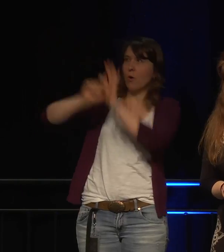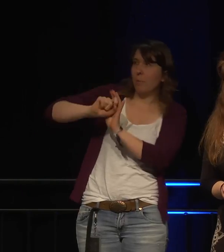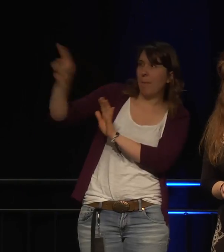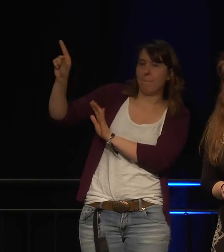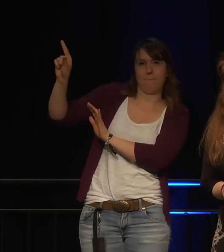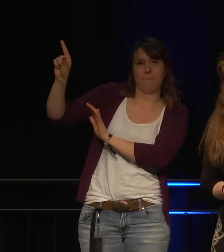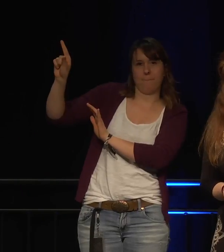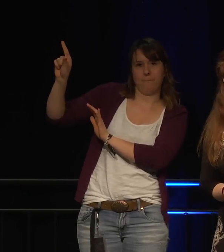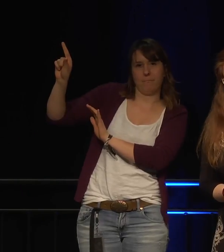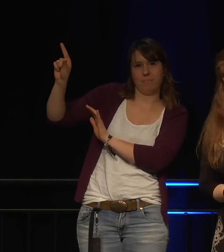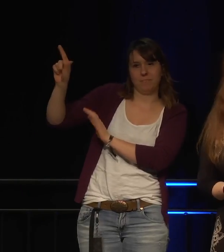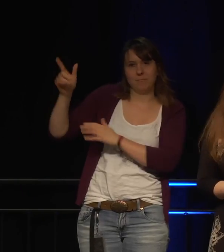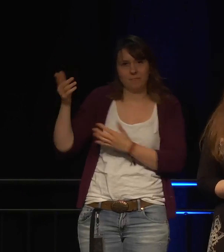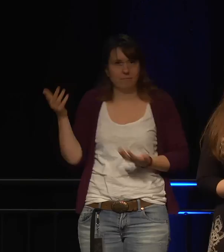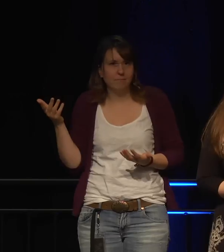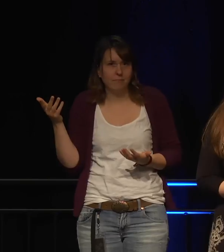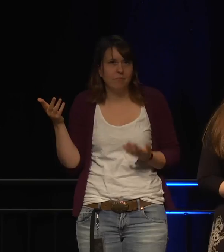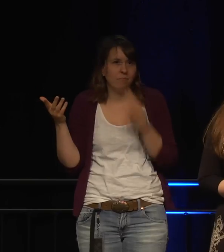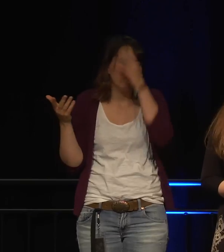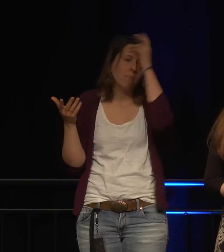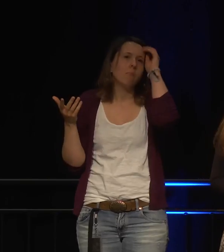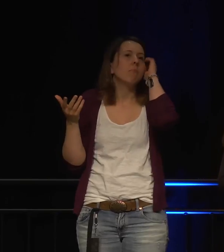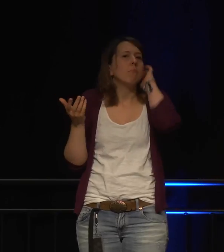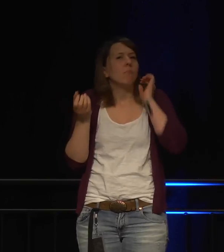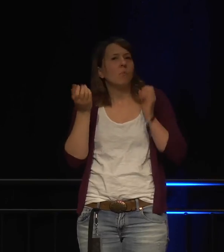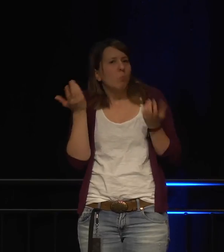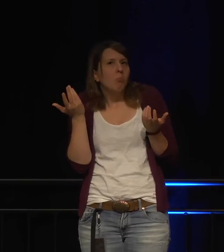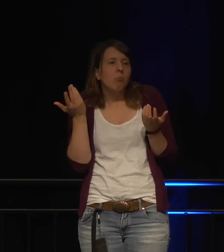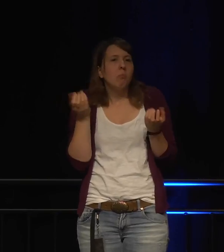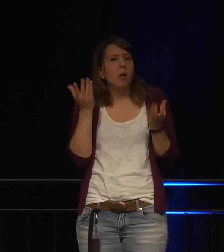Actually, this could be very useful. Y esto podría ser muy